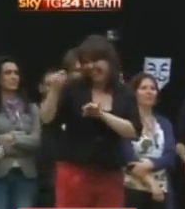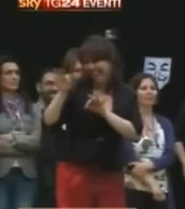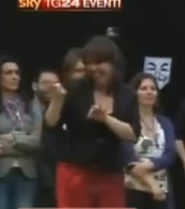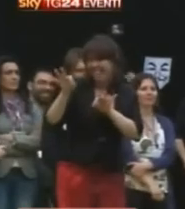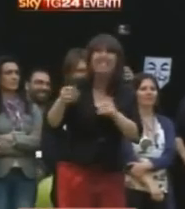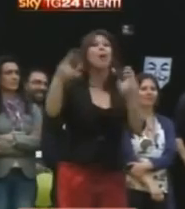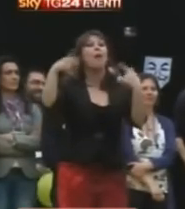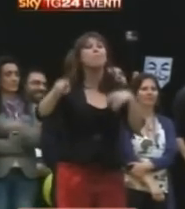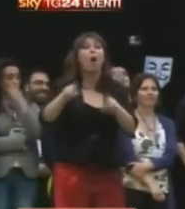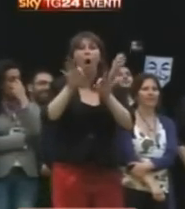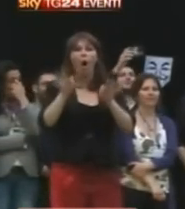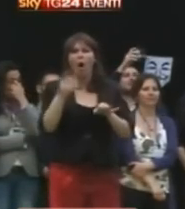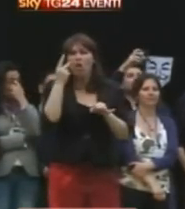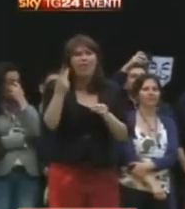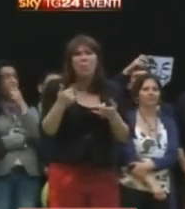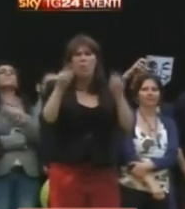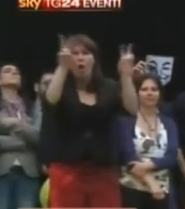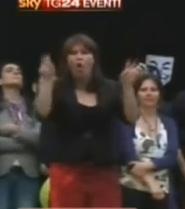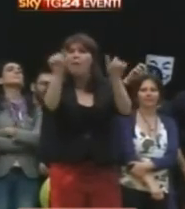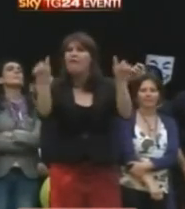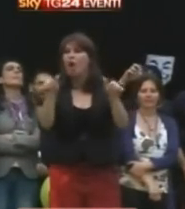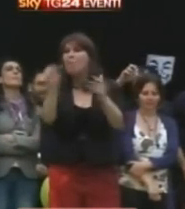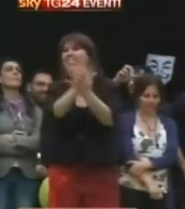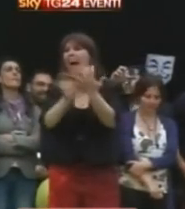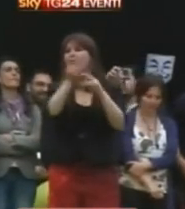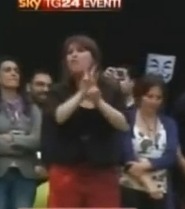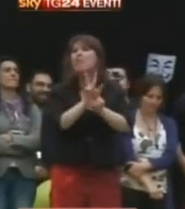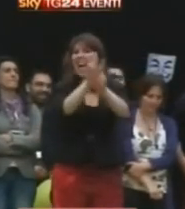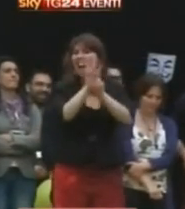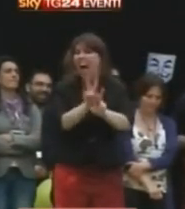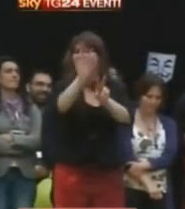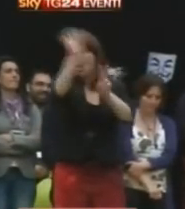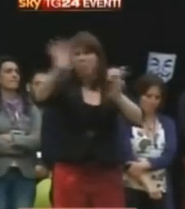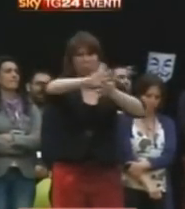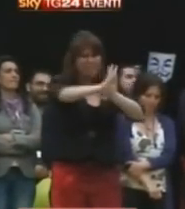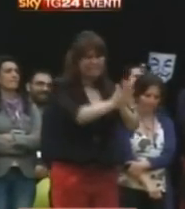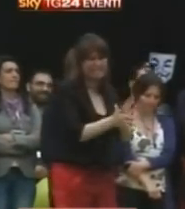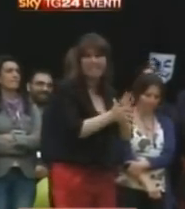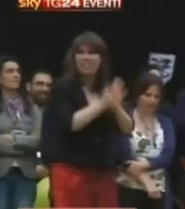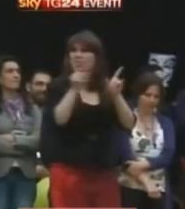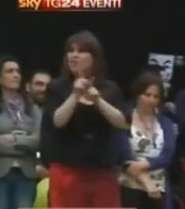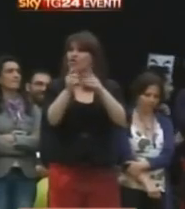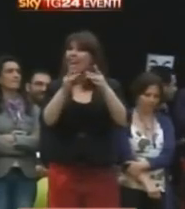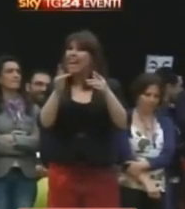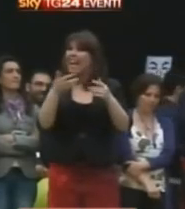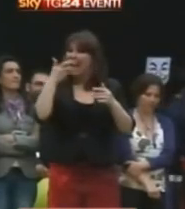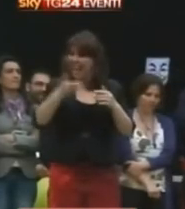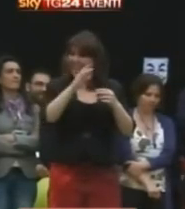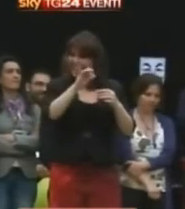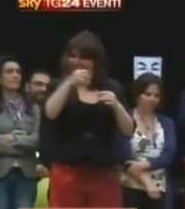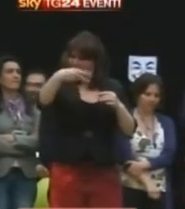Ora, e ho visto il funerale della Repubblica quando è partito l'inno d'Italia, Fratelli d'Italia, che c'è